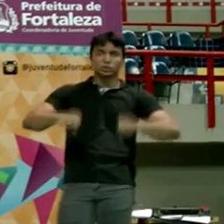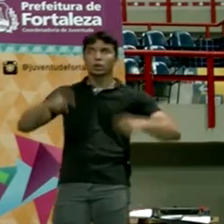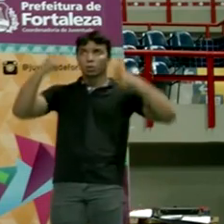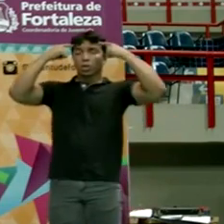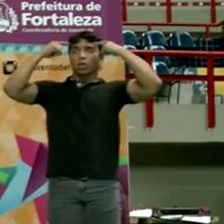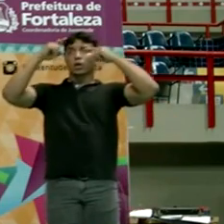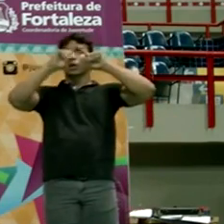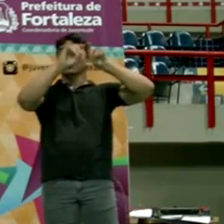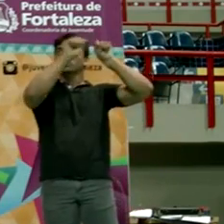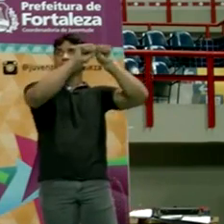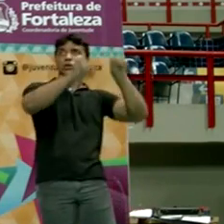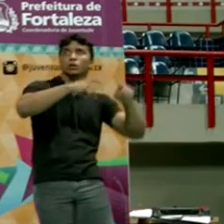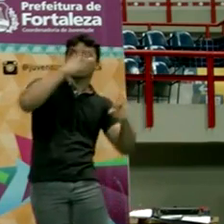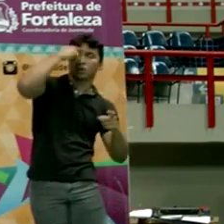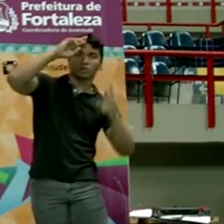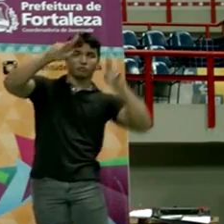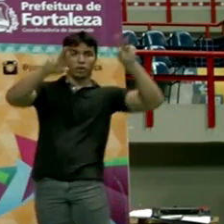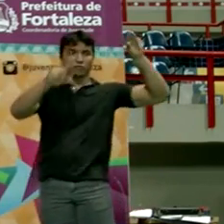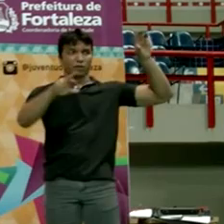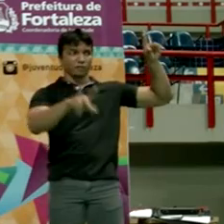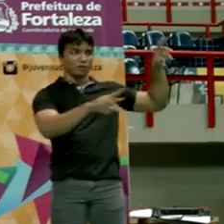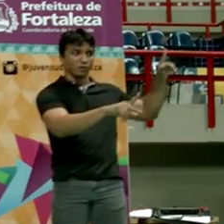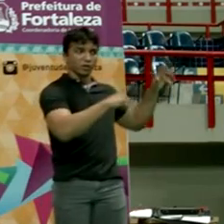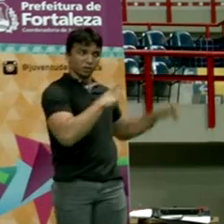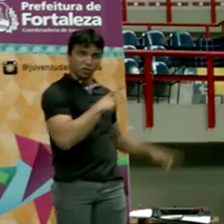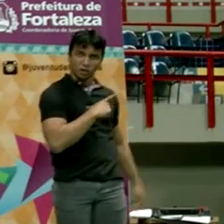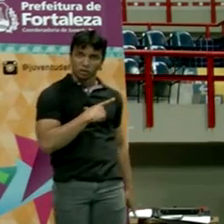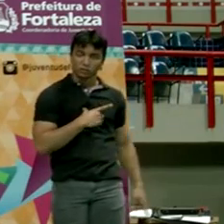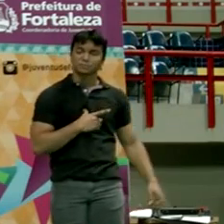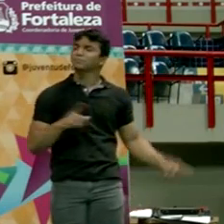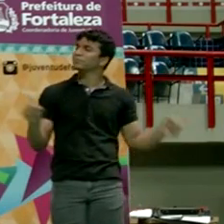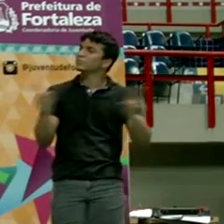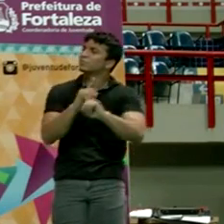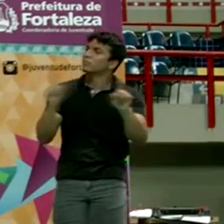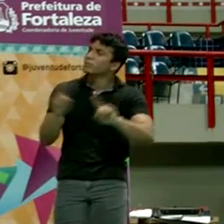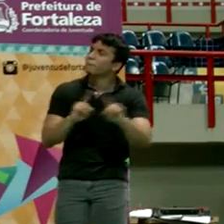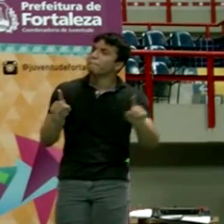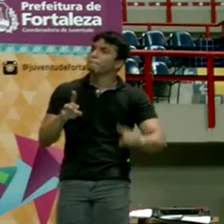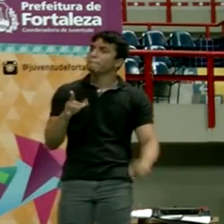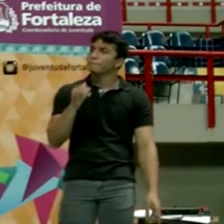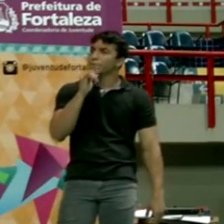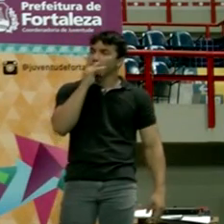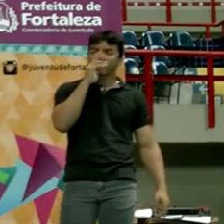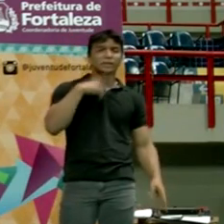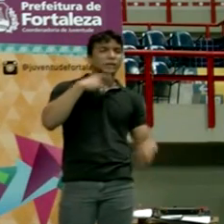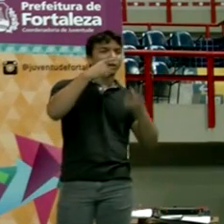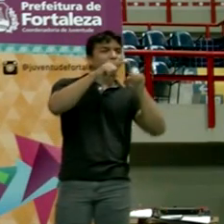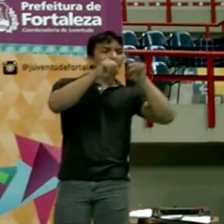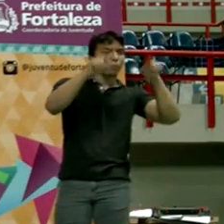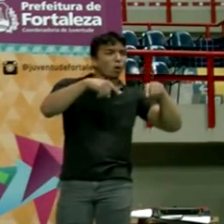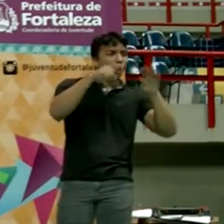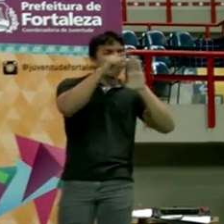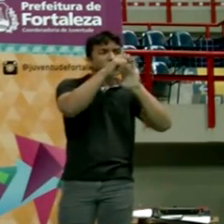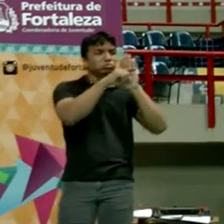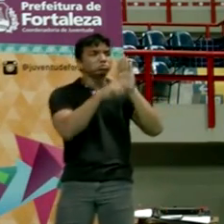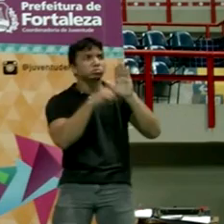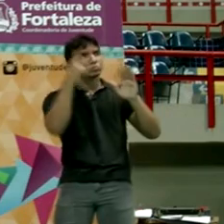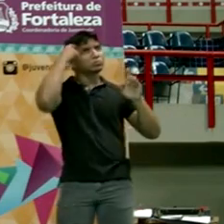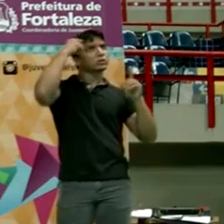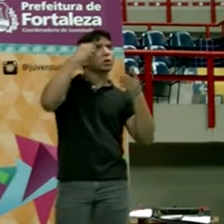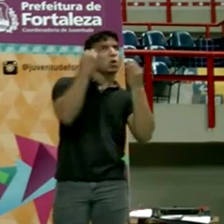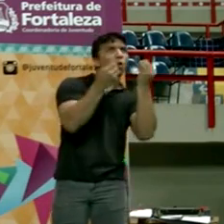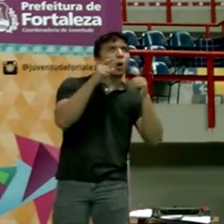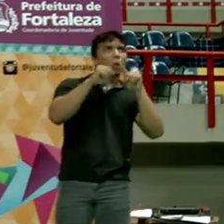de pensamento filosóficos para ter tanto partido? Claro que não. Será que os programas, as ideias